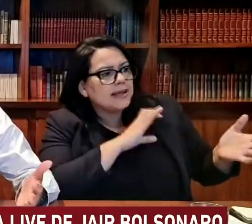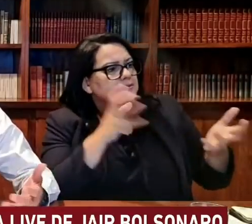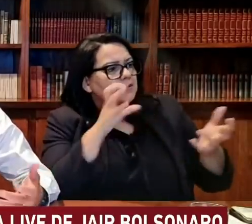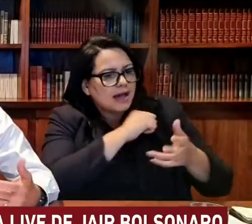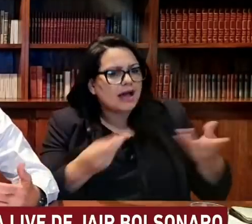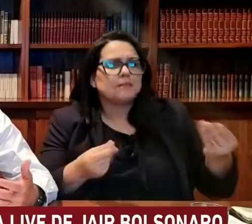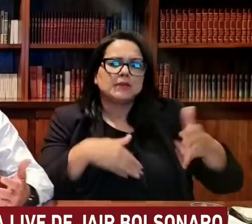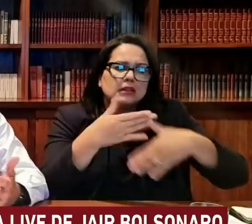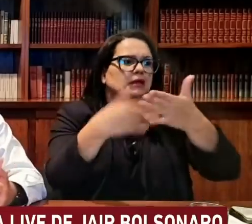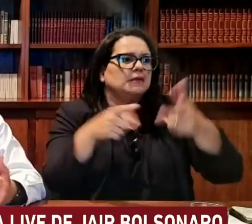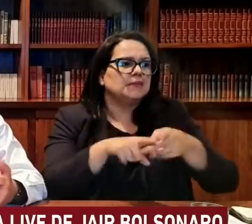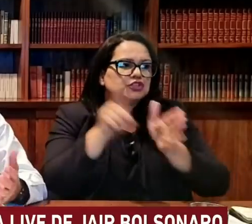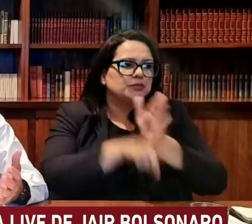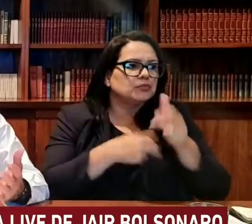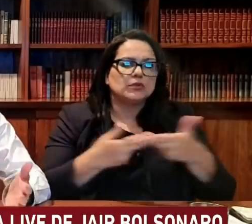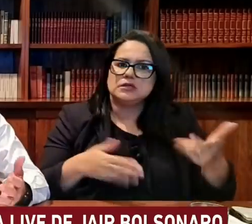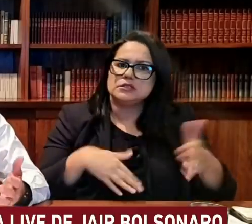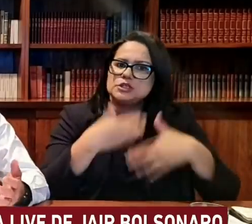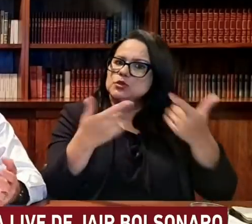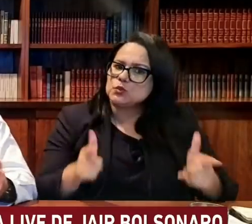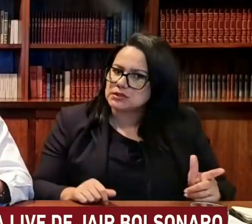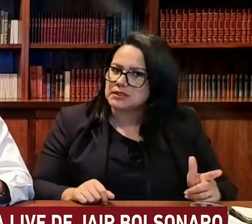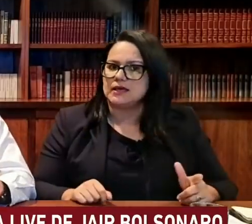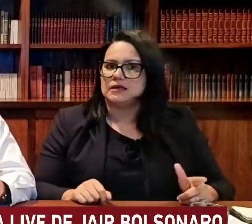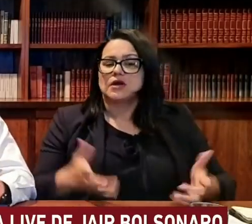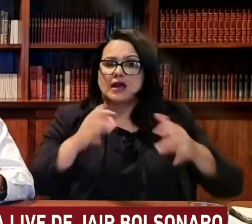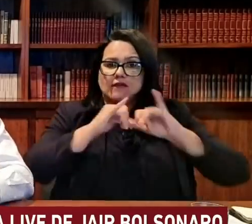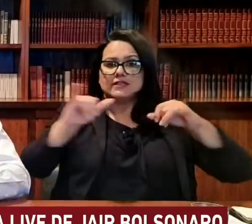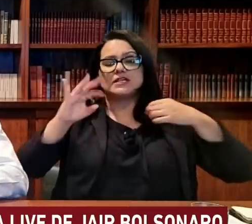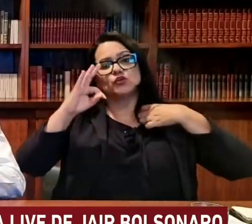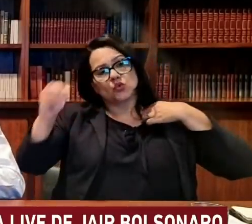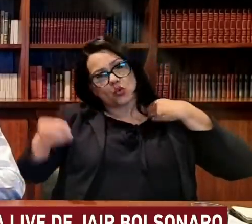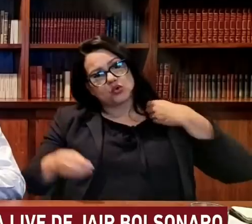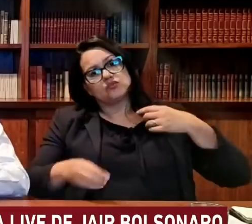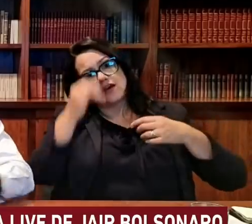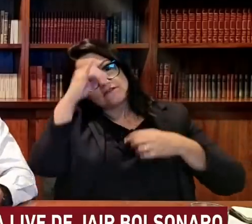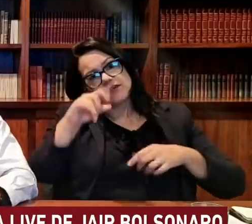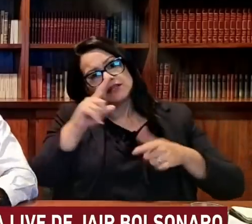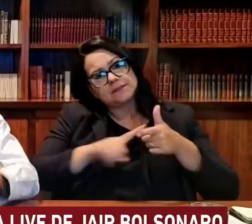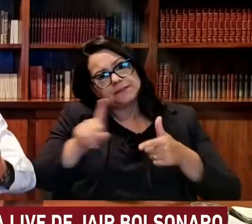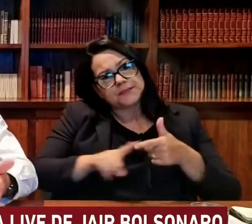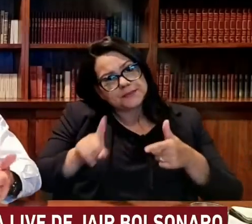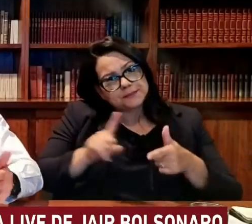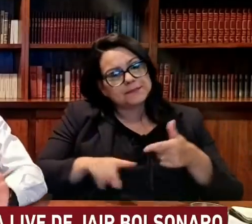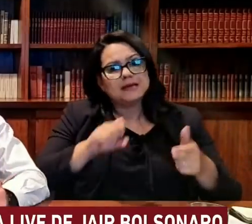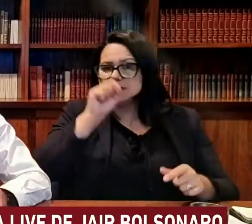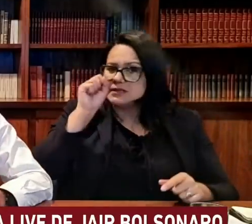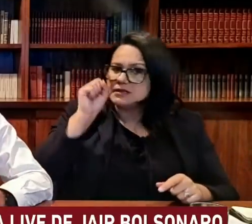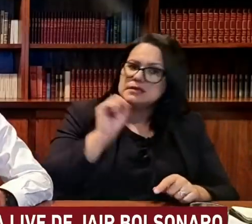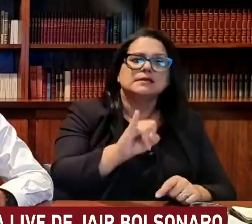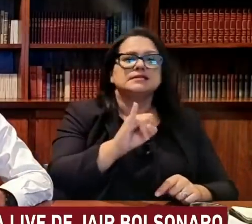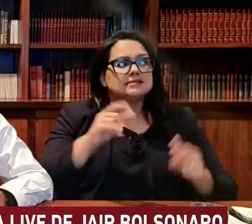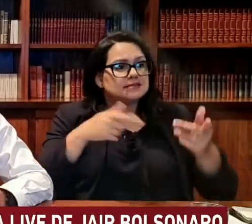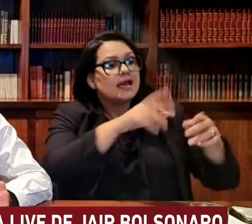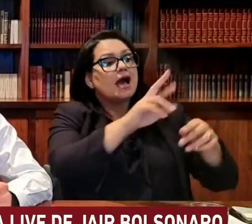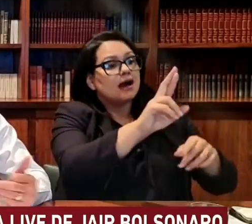anda. Digo aos senhores todos, né? Teríamos muitos menos problemas hoje com o preço do combustível se essa nossa ação tivesse sido julgada